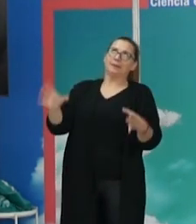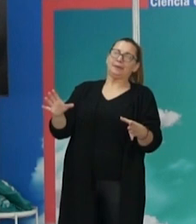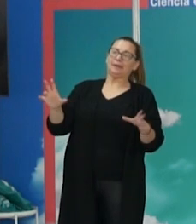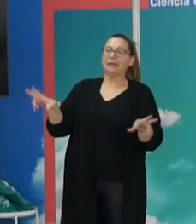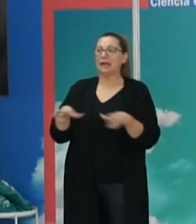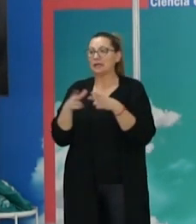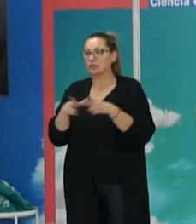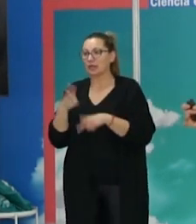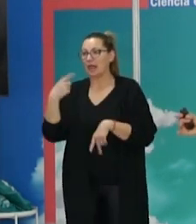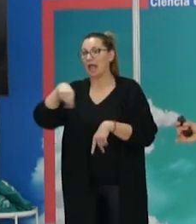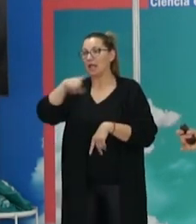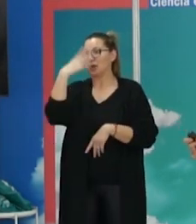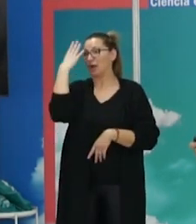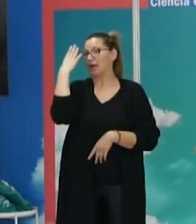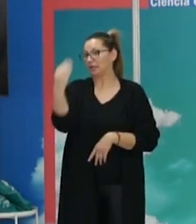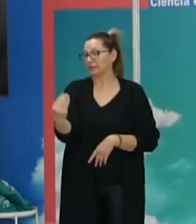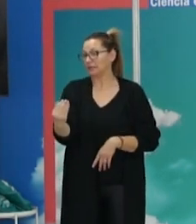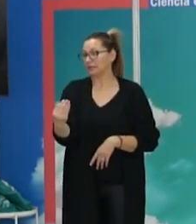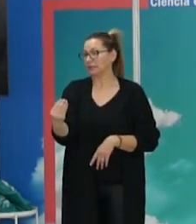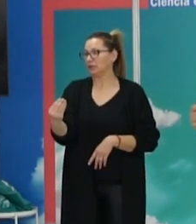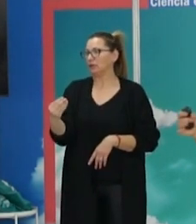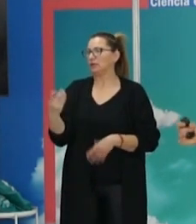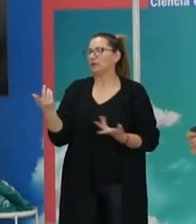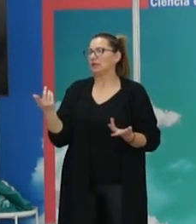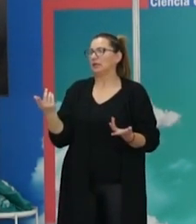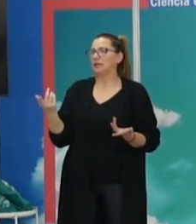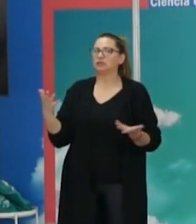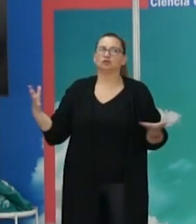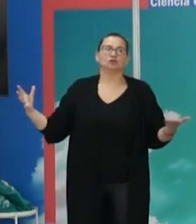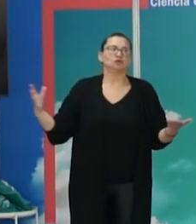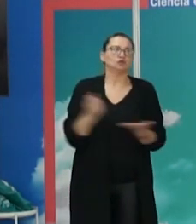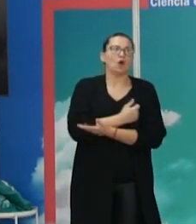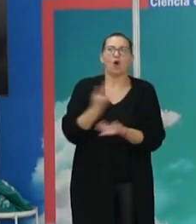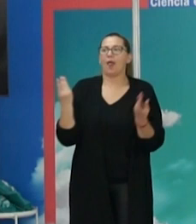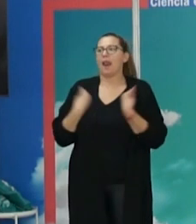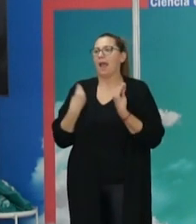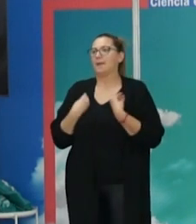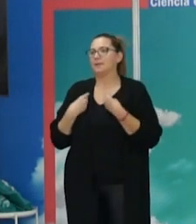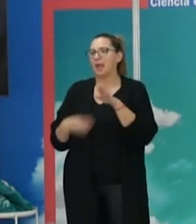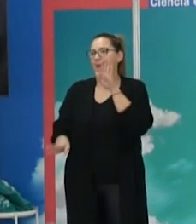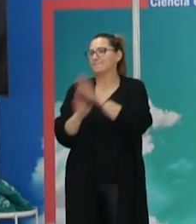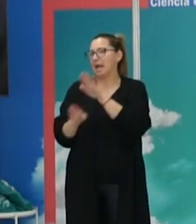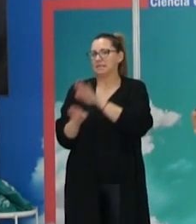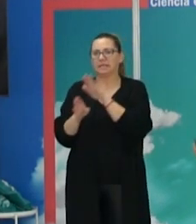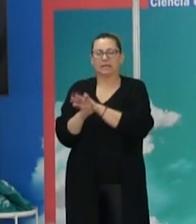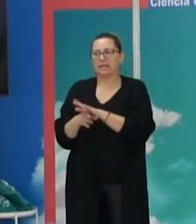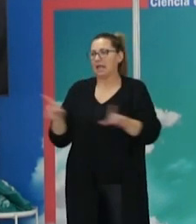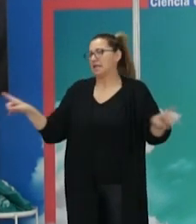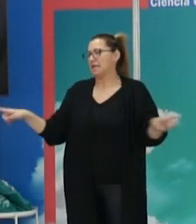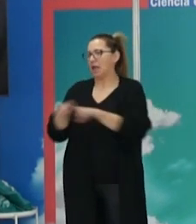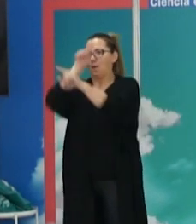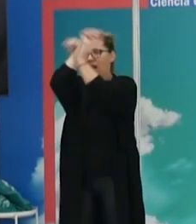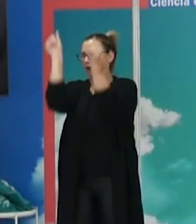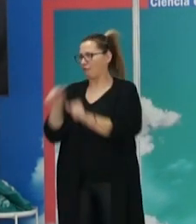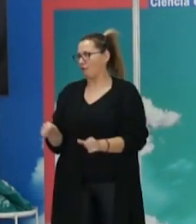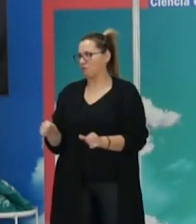sociedades, a aceptar que no cualquier forma de vida debe ser mantenida a toda costa, y estamos